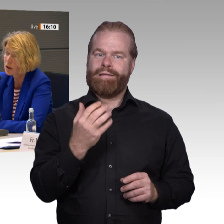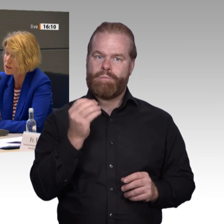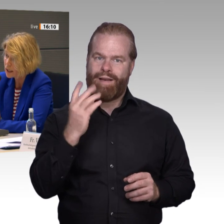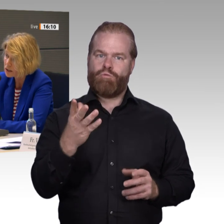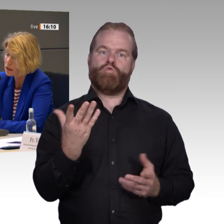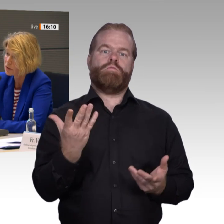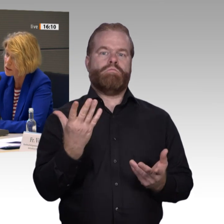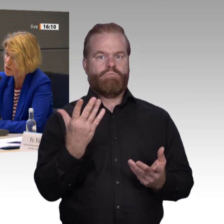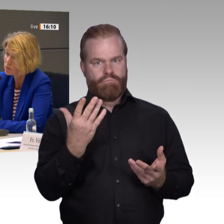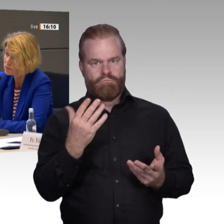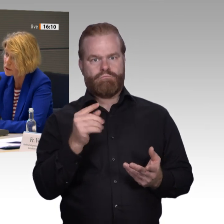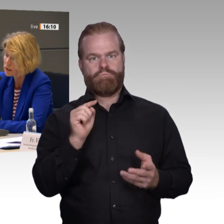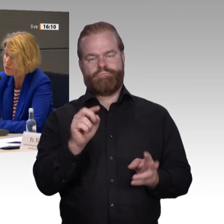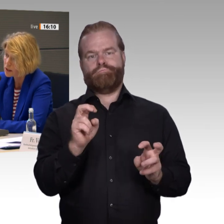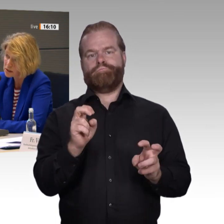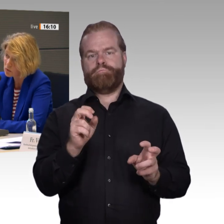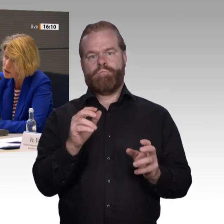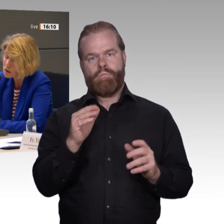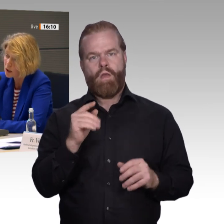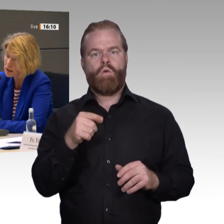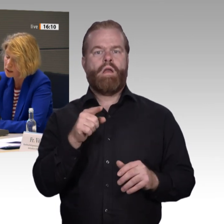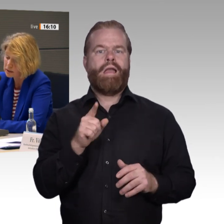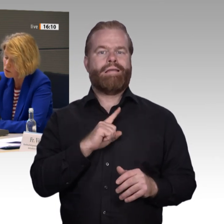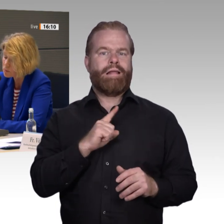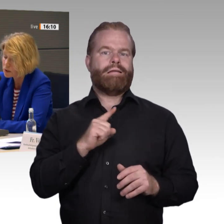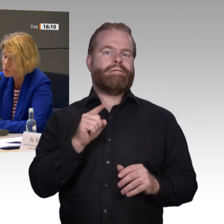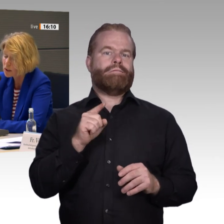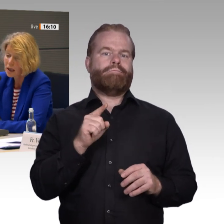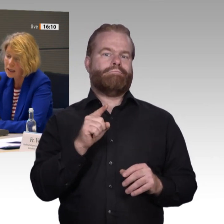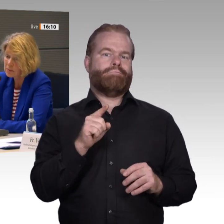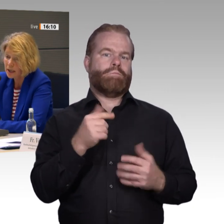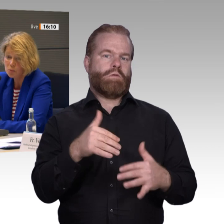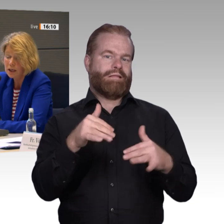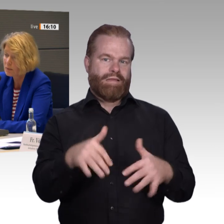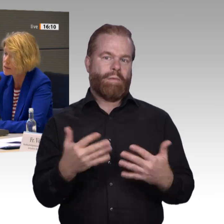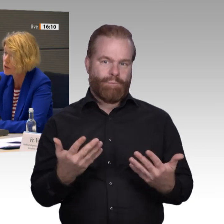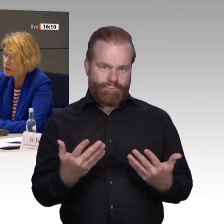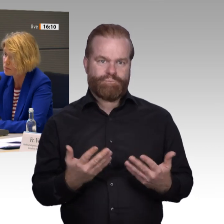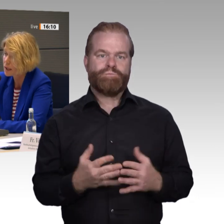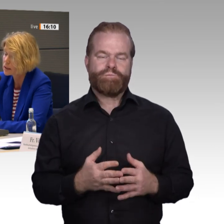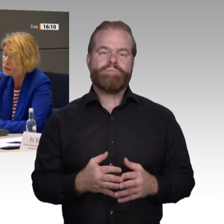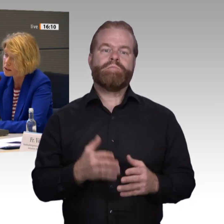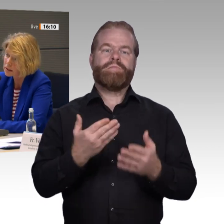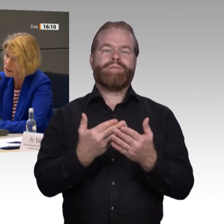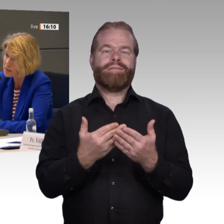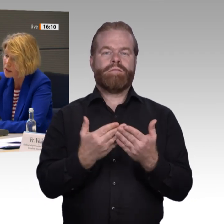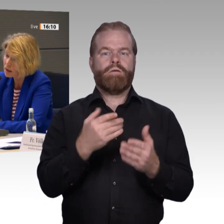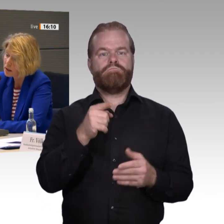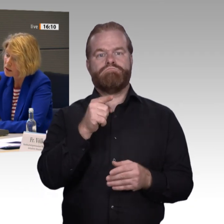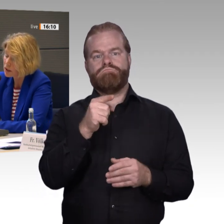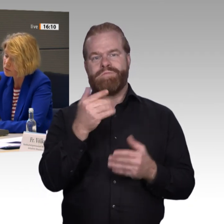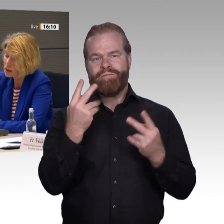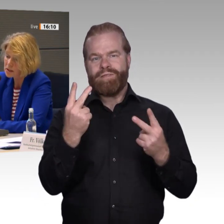dass man auch Teilqualifikationen wirklich erfasst und nicht nur anerkannte Ausbildung. Als Beispiel kann man es vielleicht in Bayern nennen, da gibt